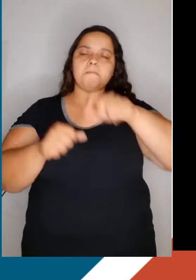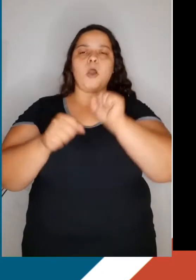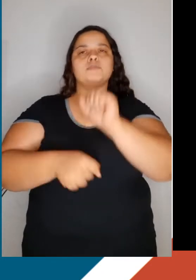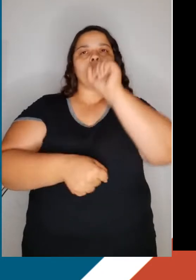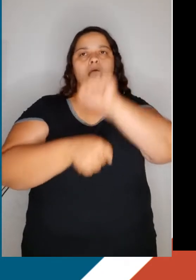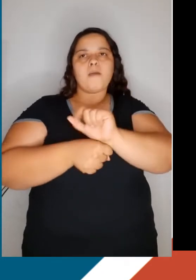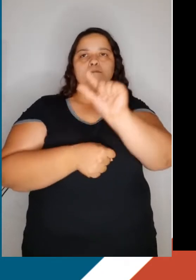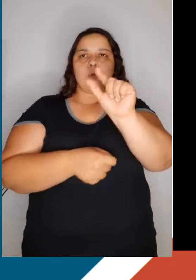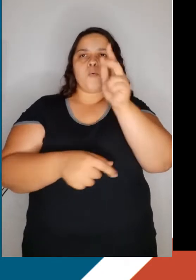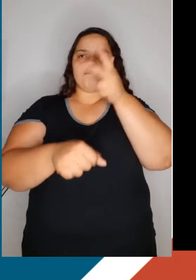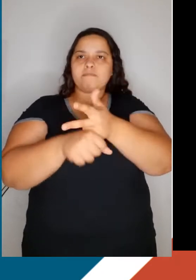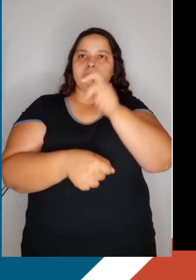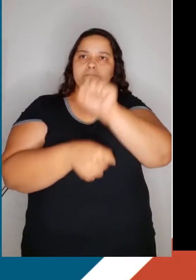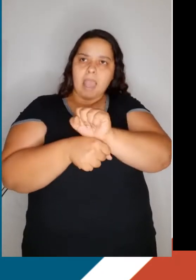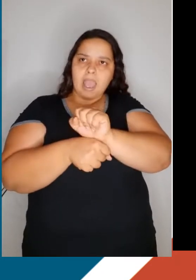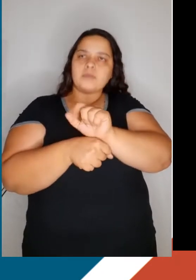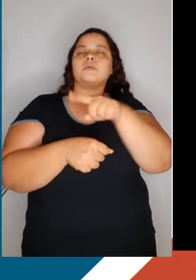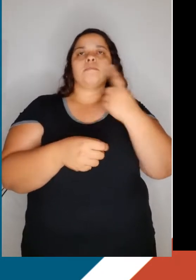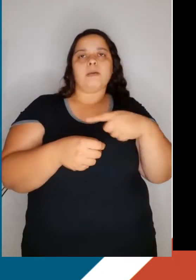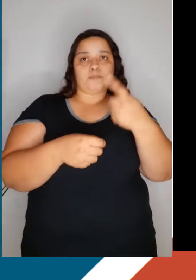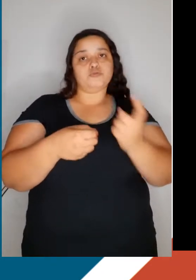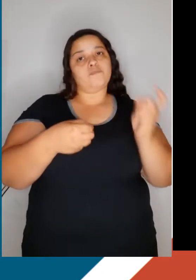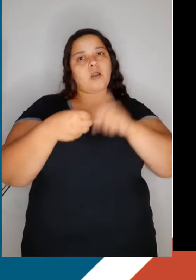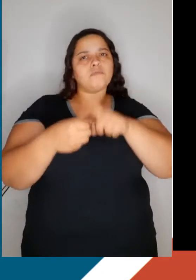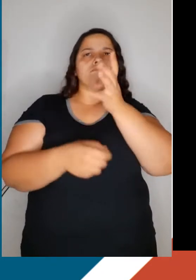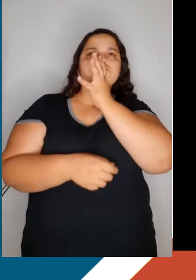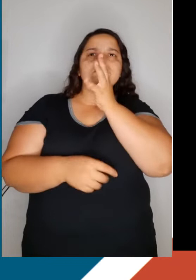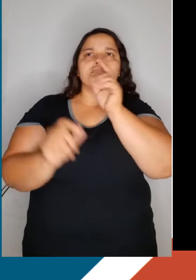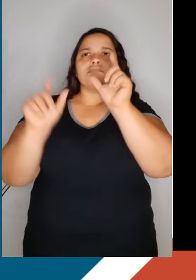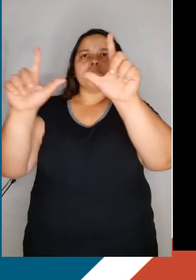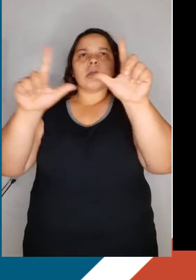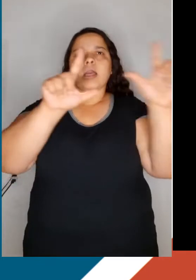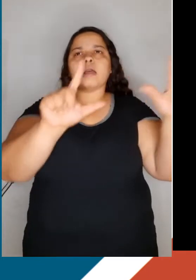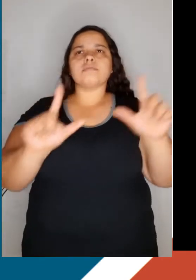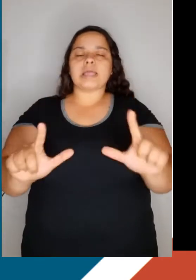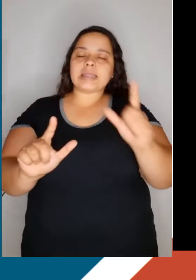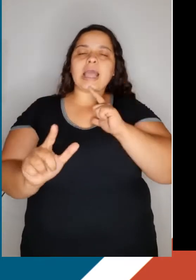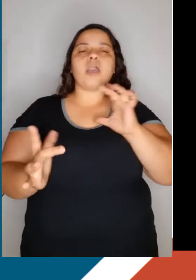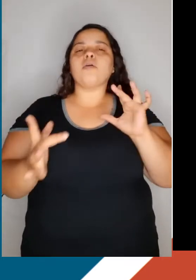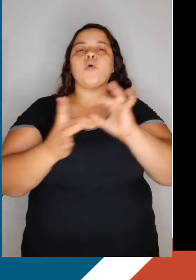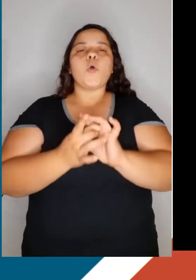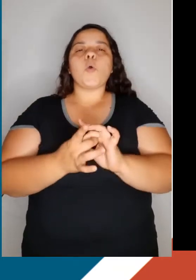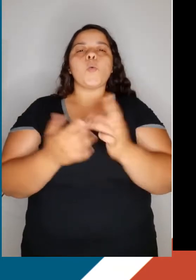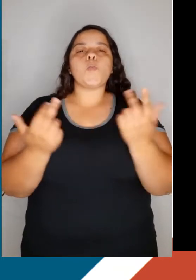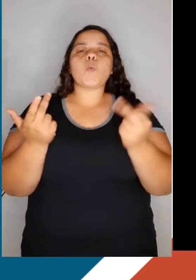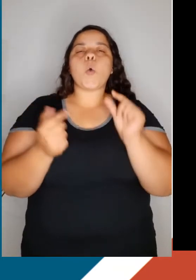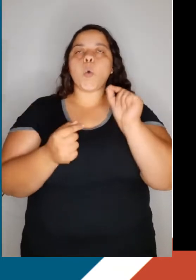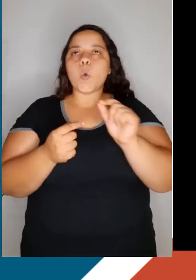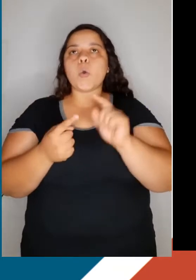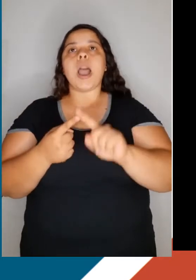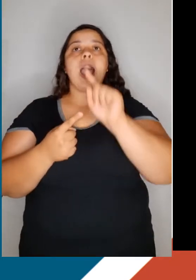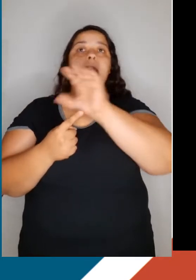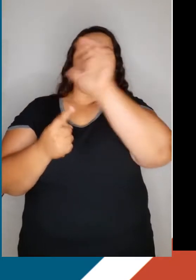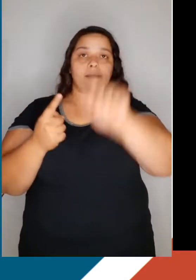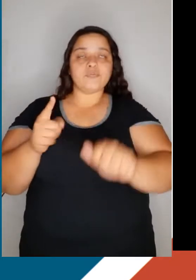para analisar com um pouco mais de detalhe, mas se vocês repararem, todas elas têm em comum o fato de que tanto a Ásia como a